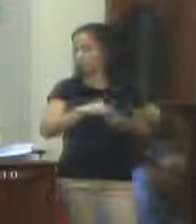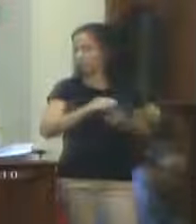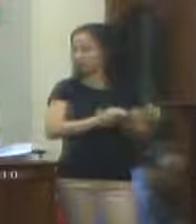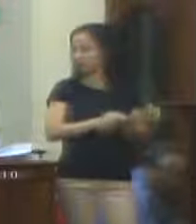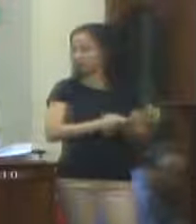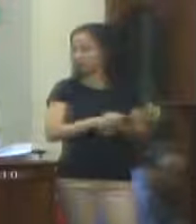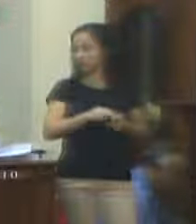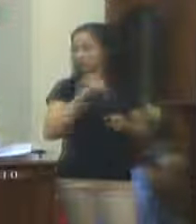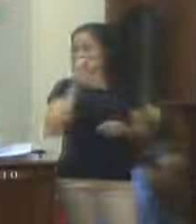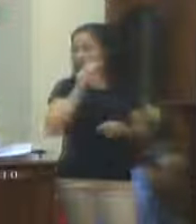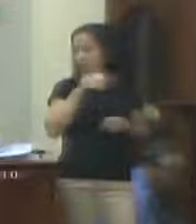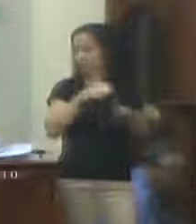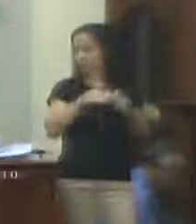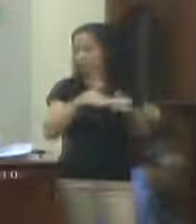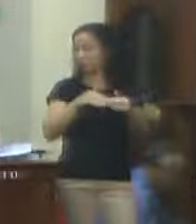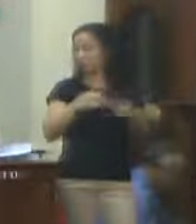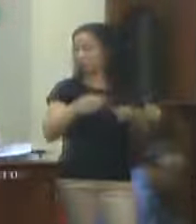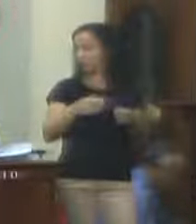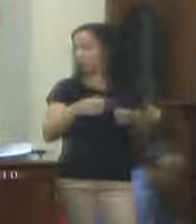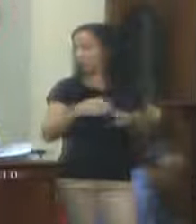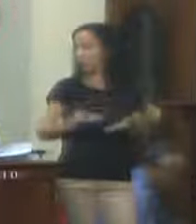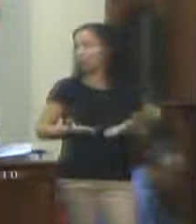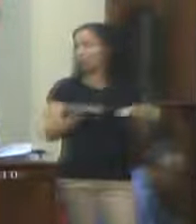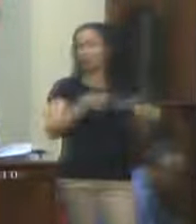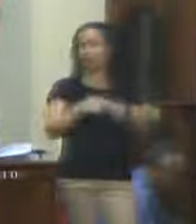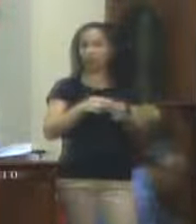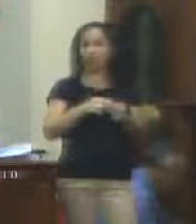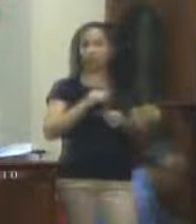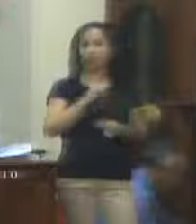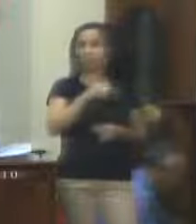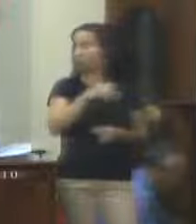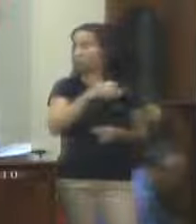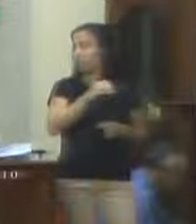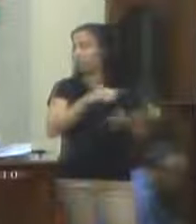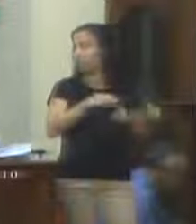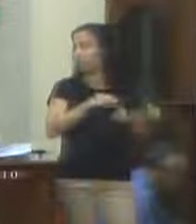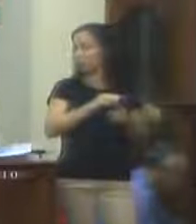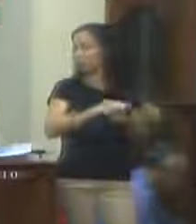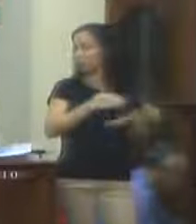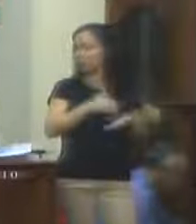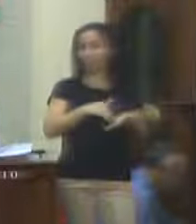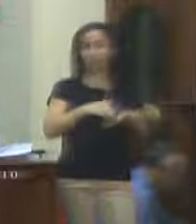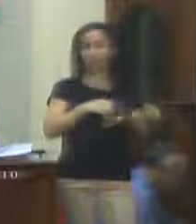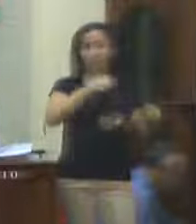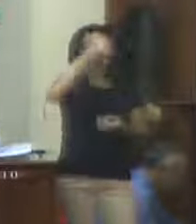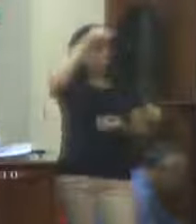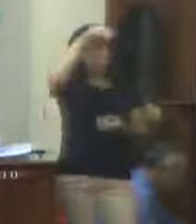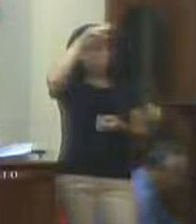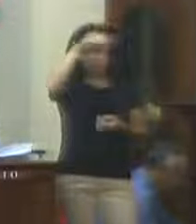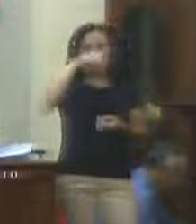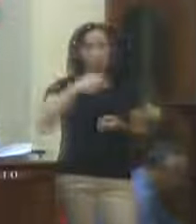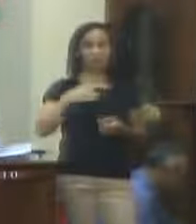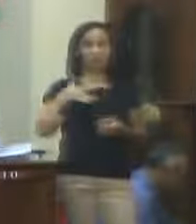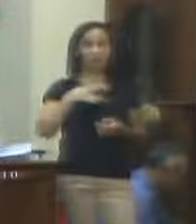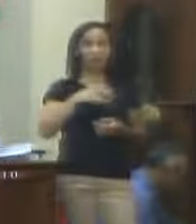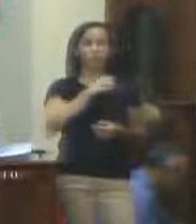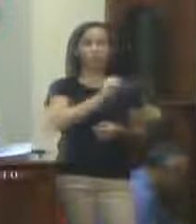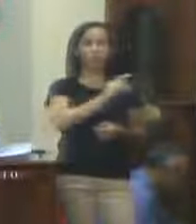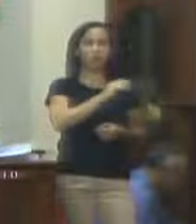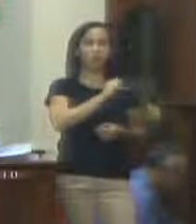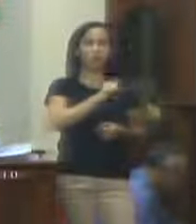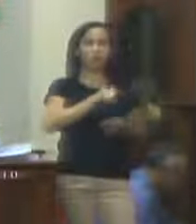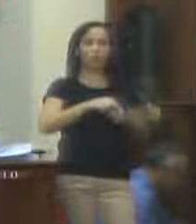forma regimental, requer Vossa Senhoria o encaminhamento da presente indicação à excelentíssima secretária municipal de saúde, Soraya Furtado da